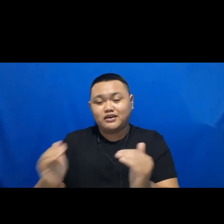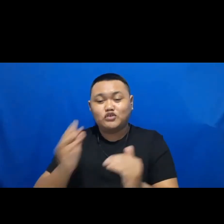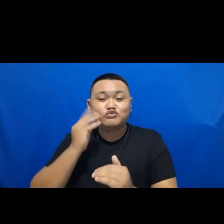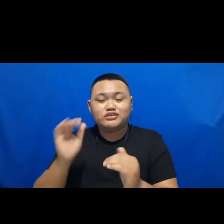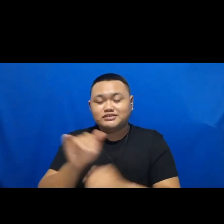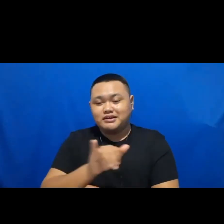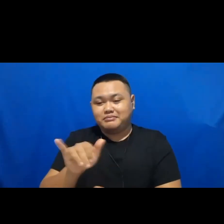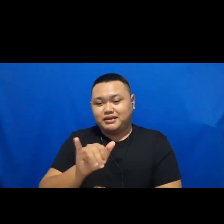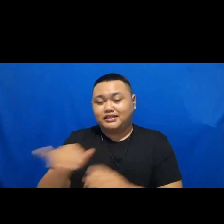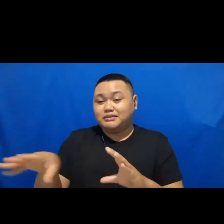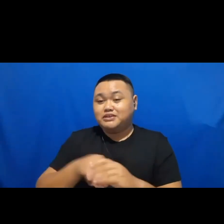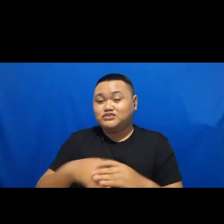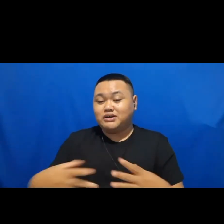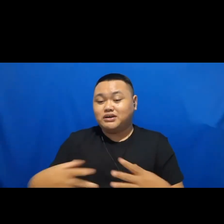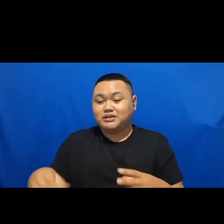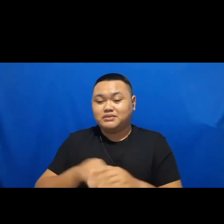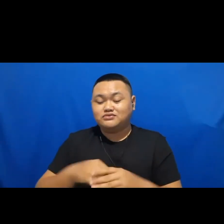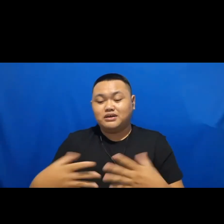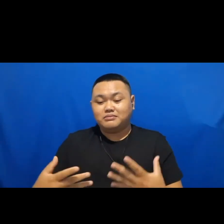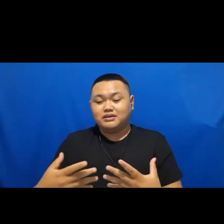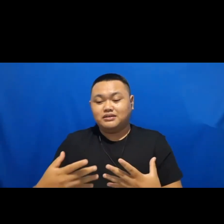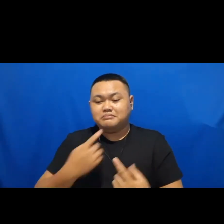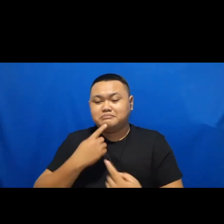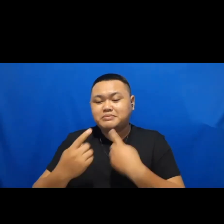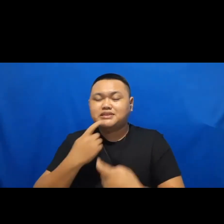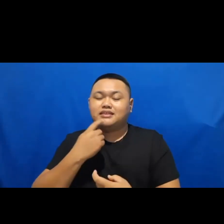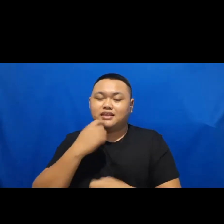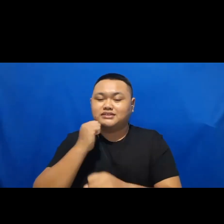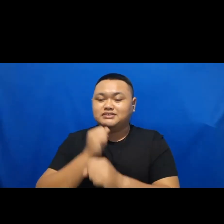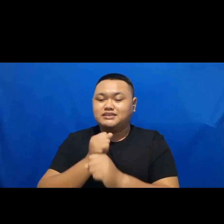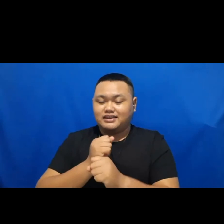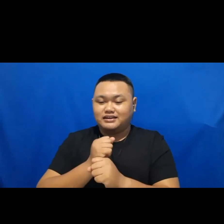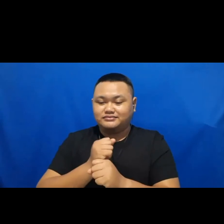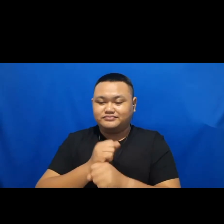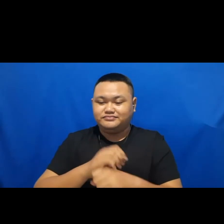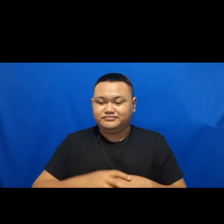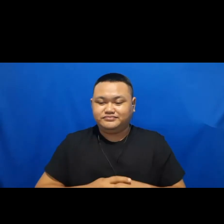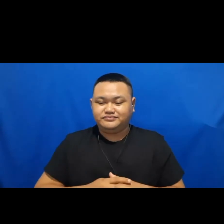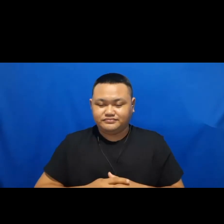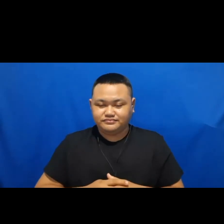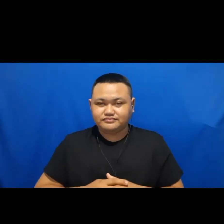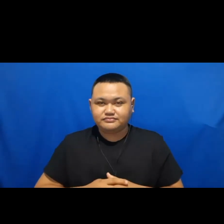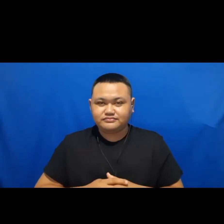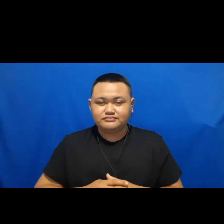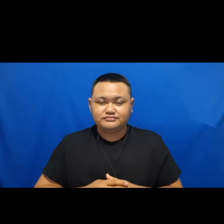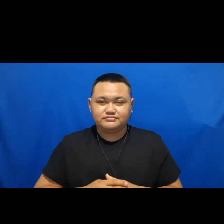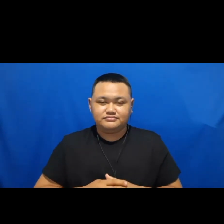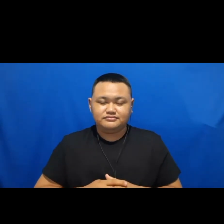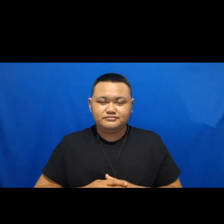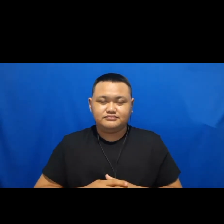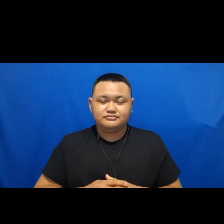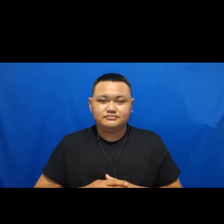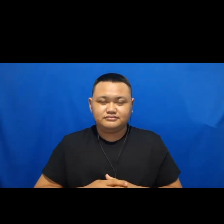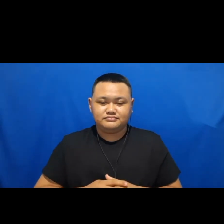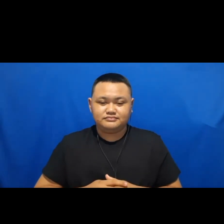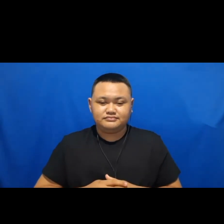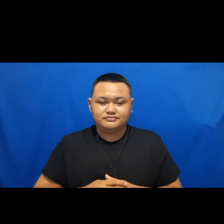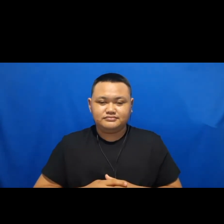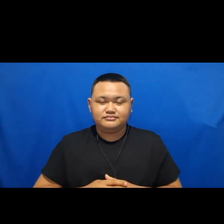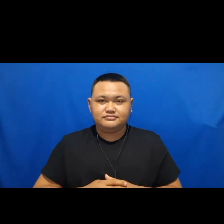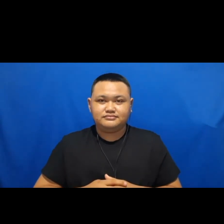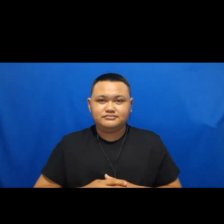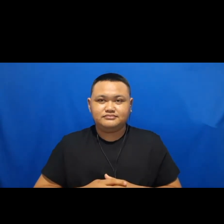terima kasih sekali kepada Save the Children atas inisiatifnya. Ini penting banget ya apa yang dilakukan oleh teman-teman,